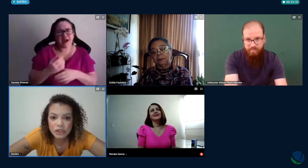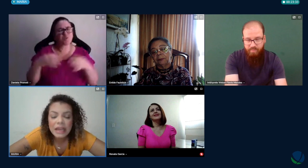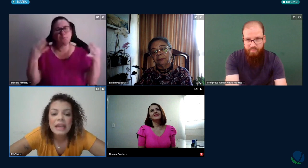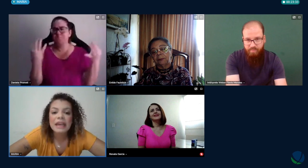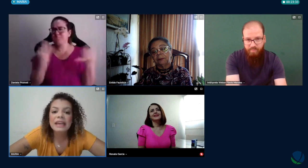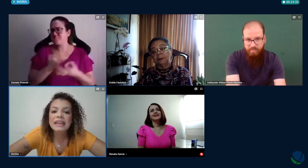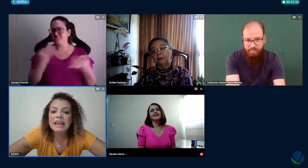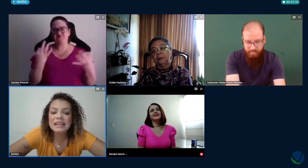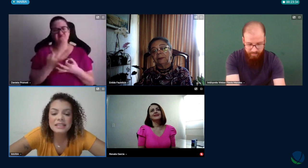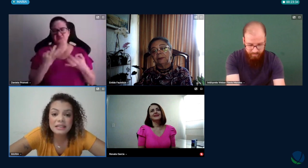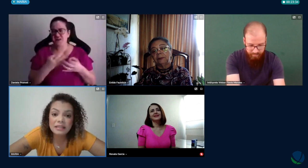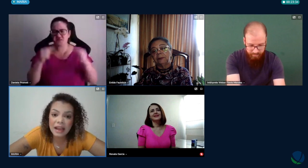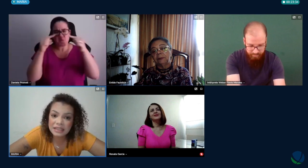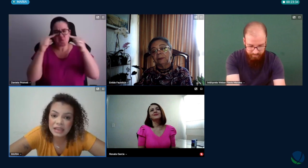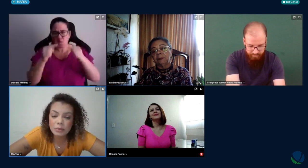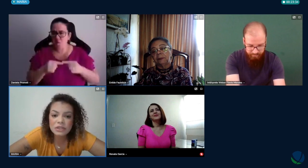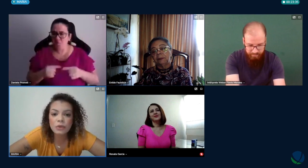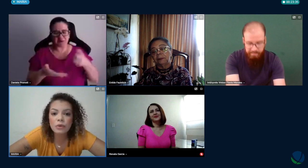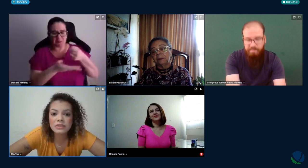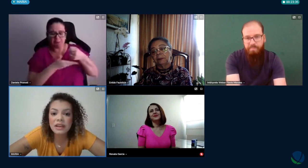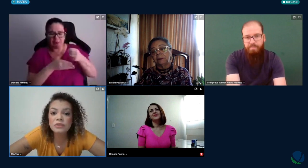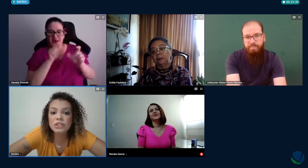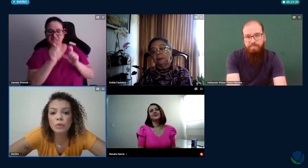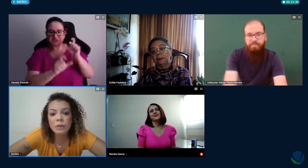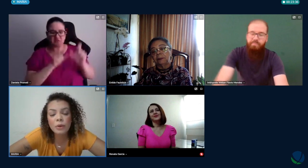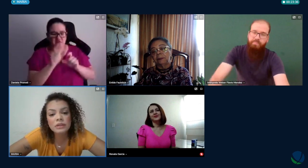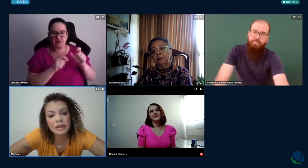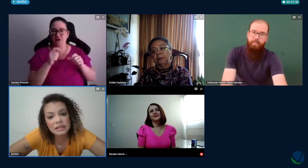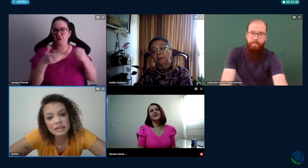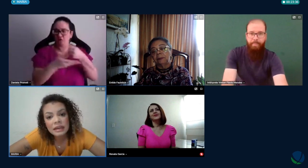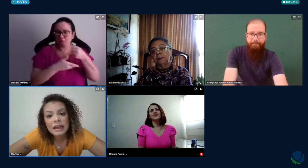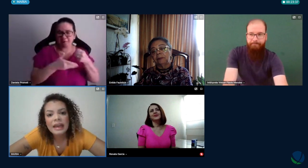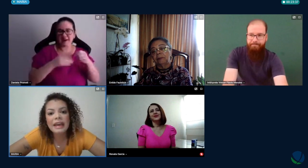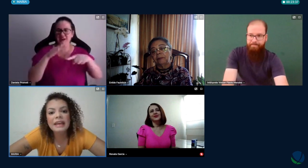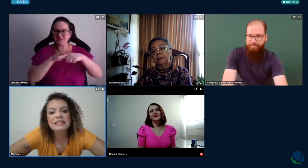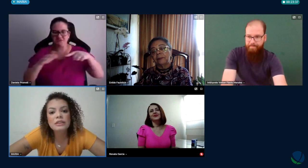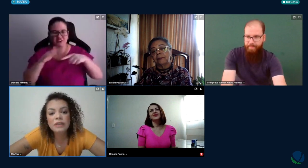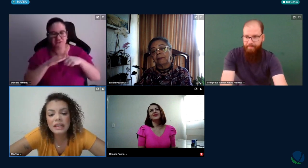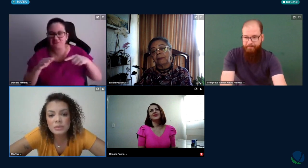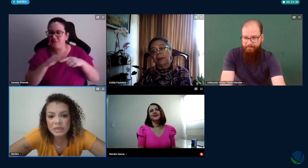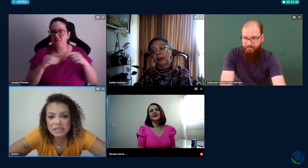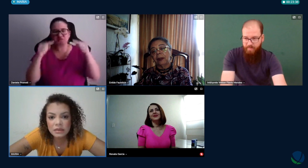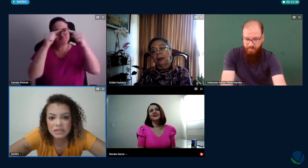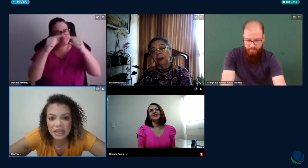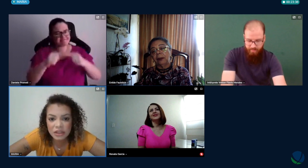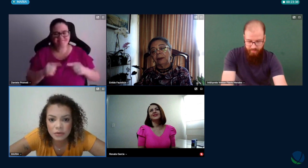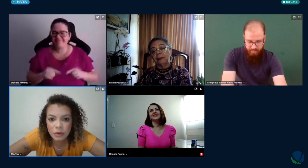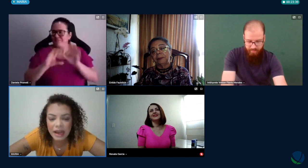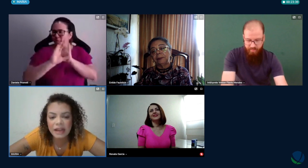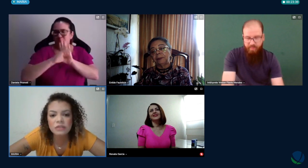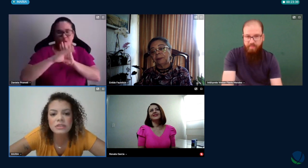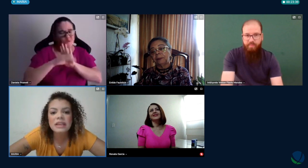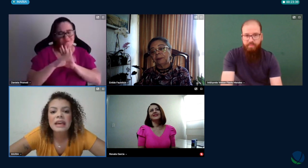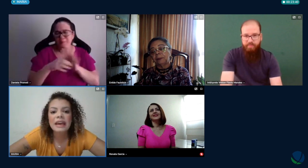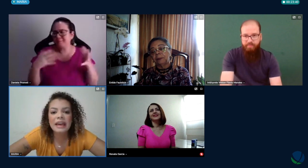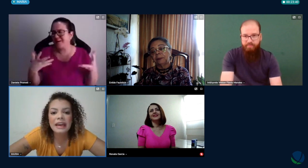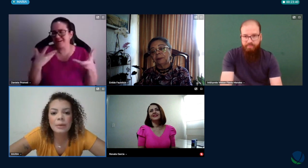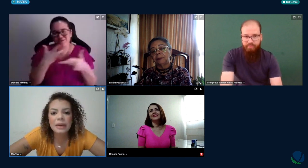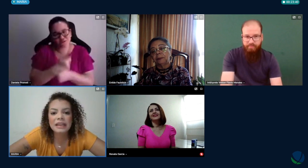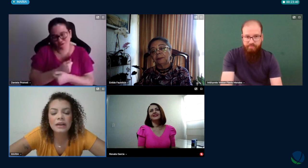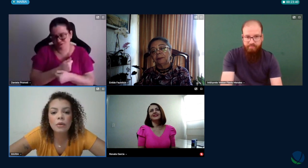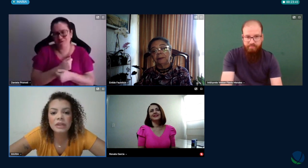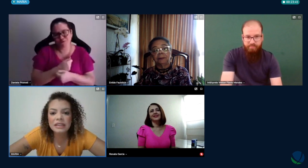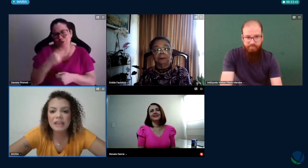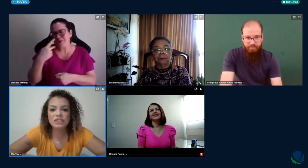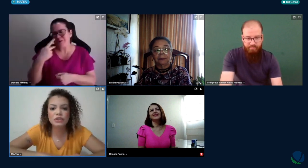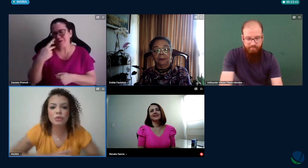QR Code. E esses sinais termos eu considero de suma importância. Sinto que eles precisam ser divulgados